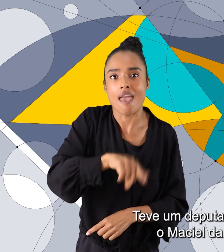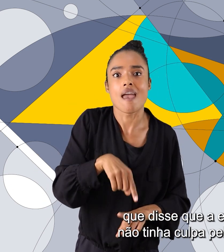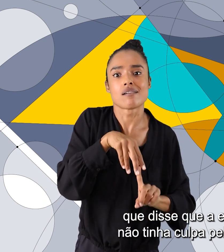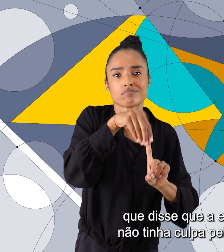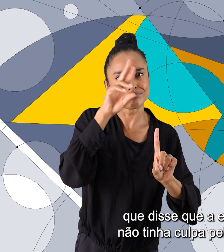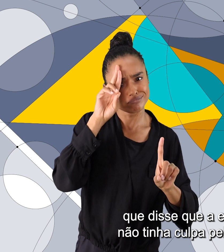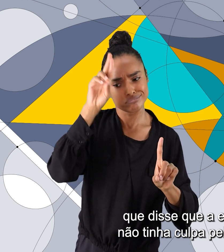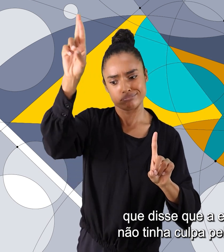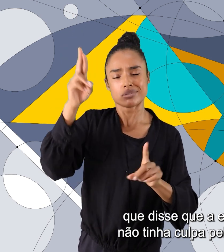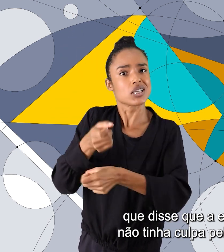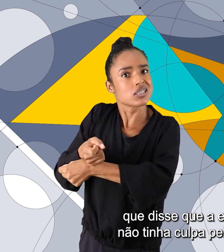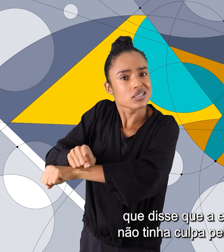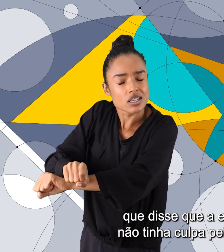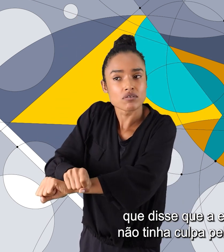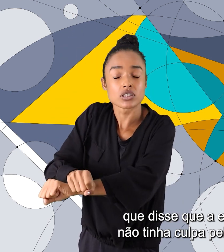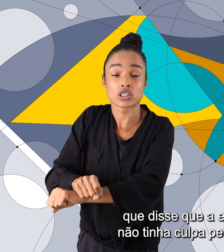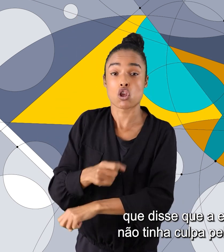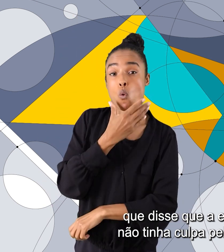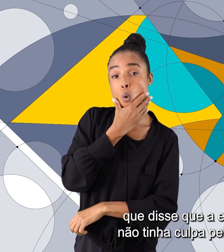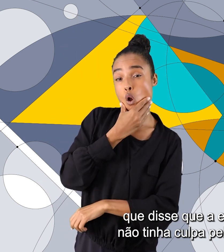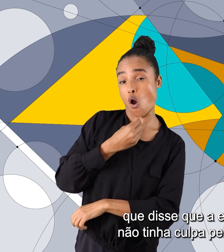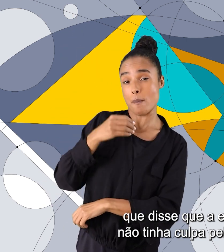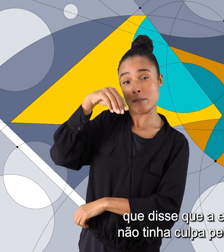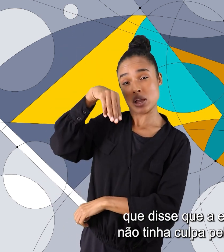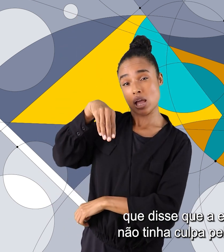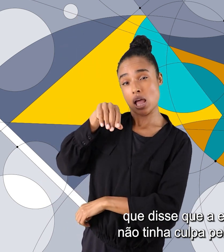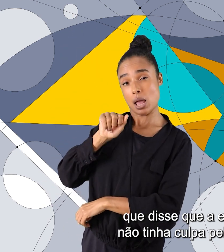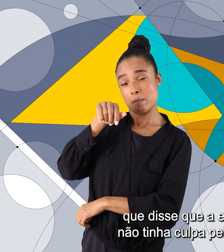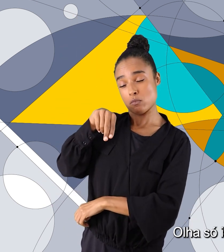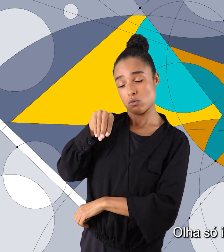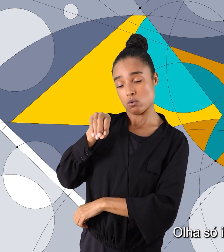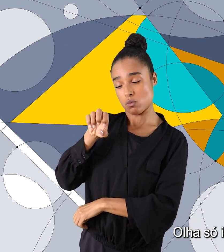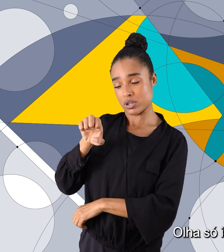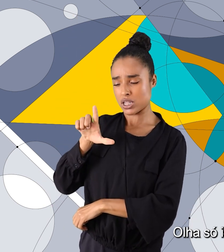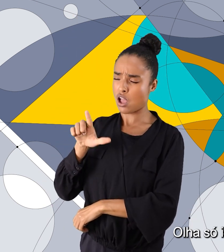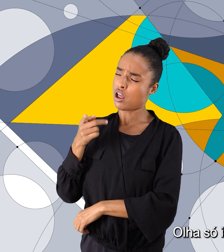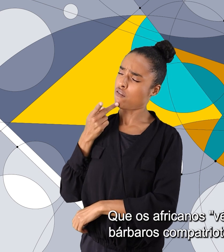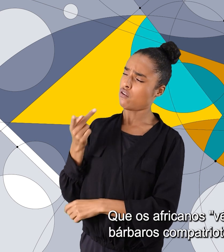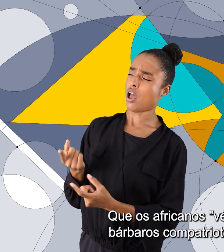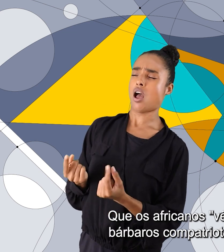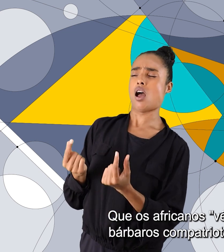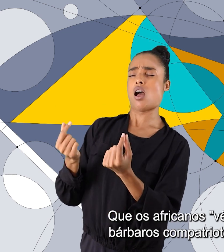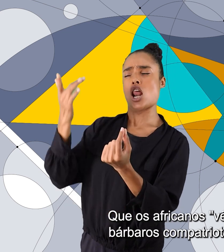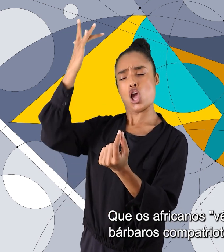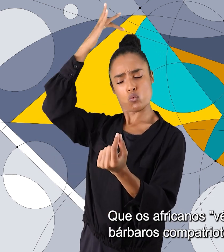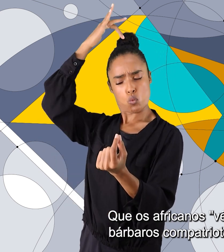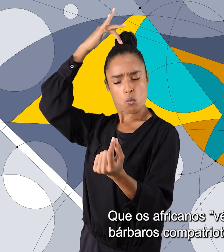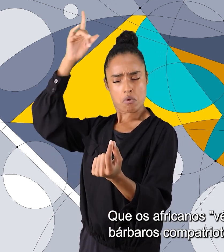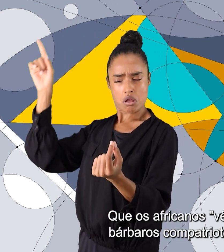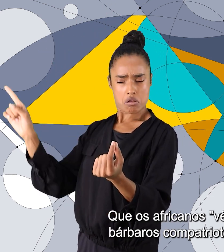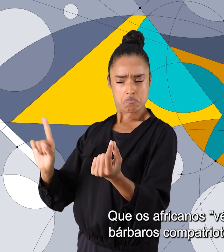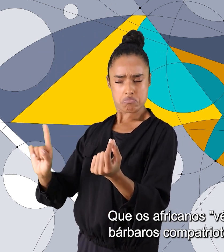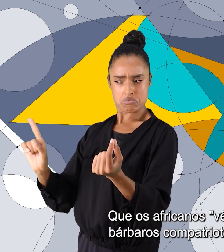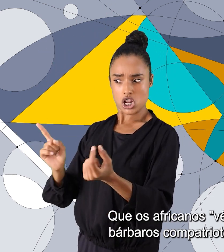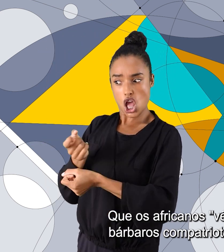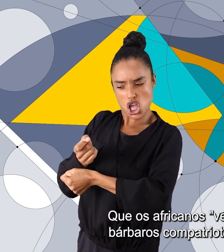Costa, que disse que a elite brasileira não tinha culpa pela escravidão. Olha só isso. Que os africanos